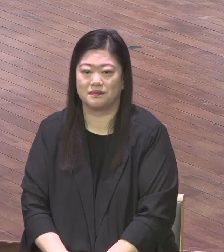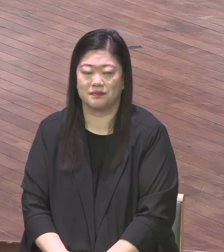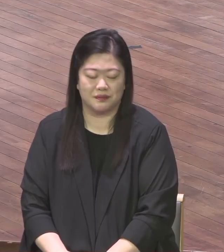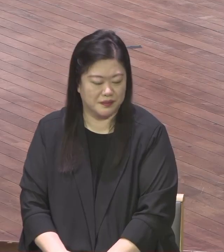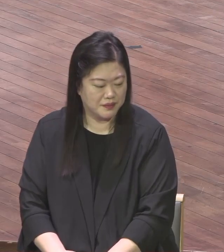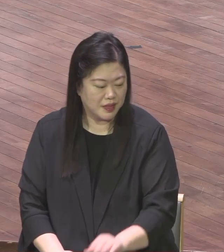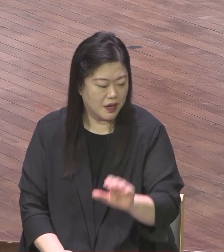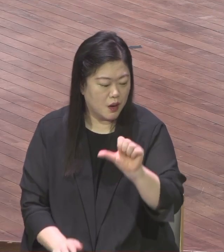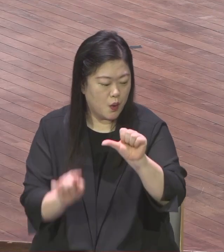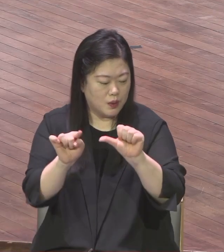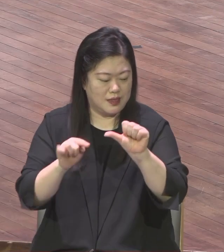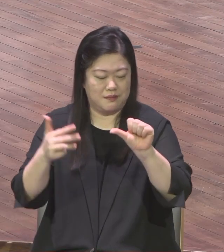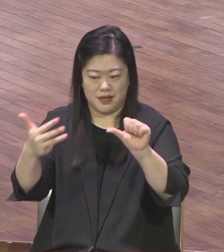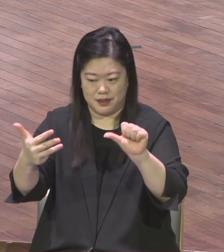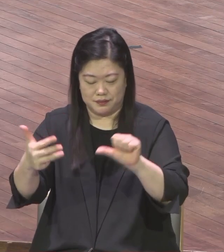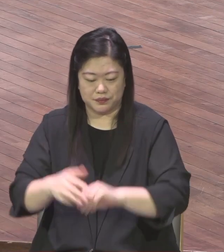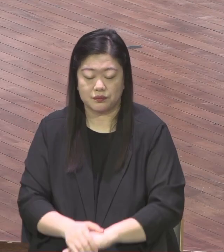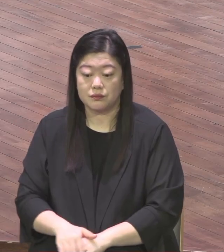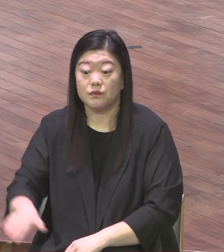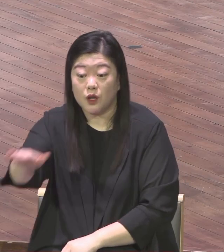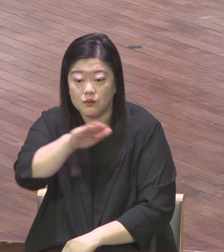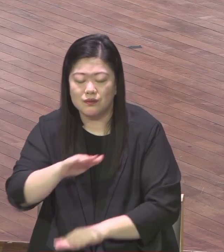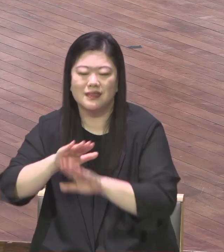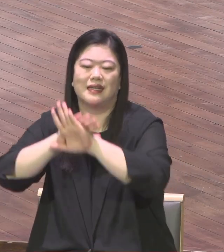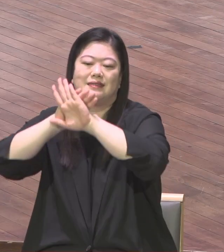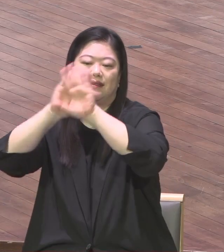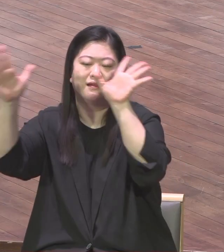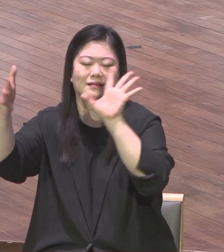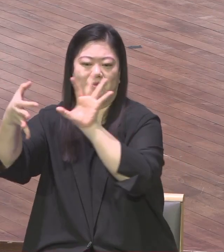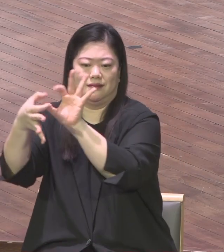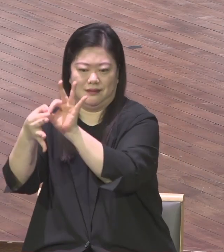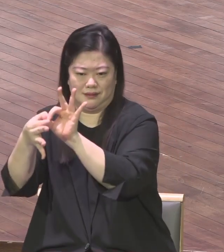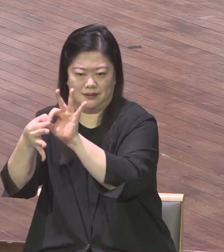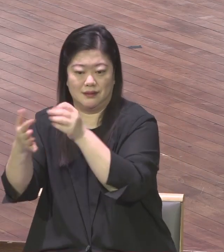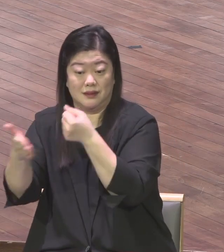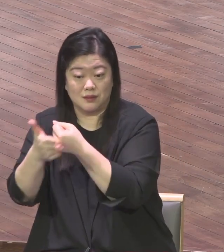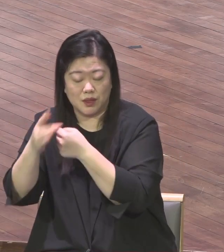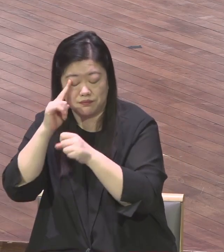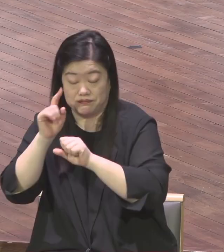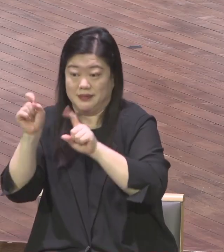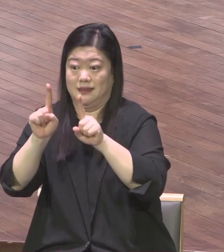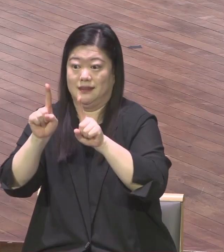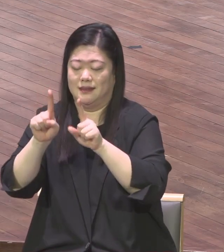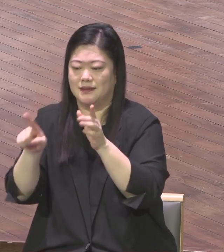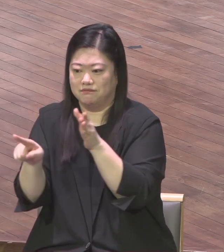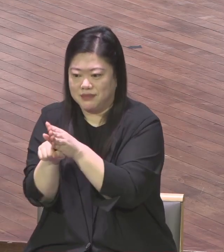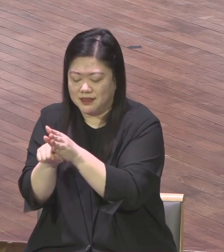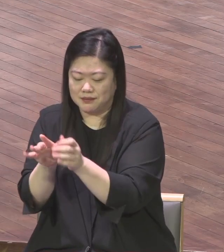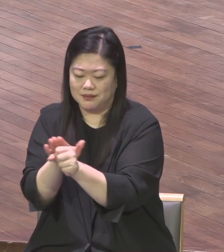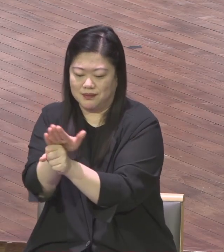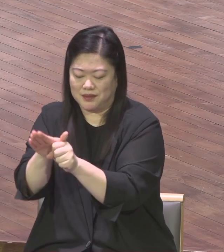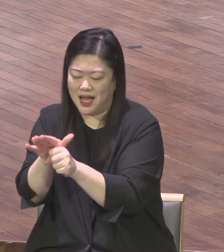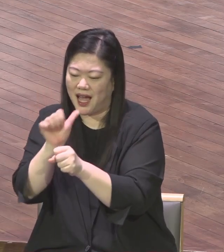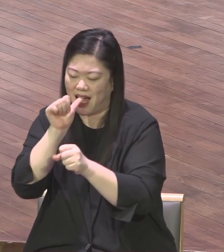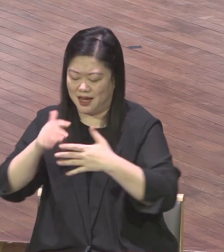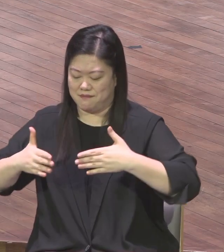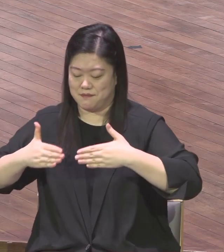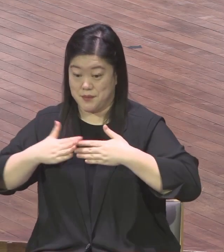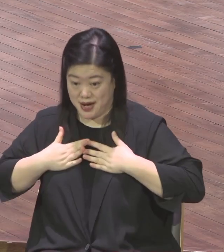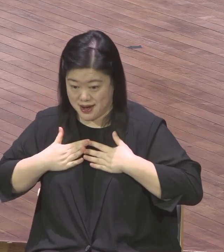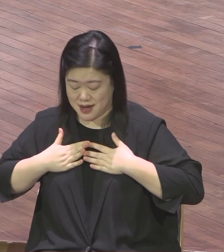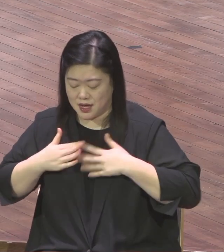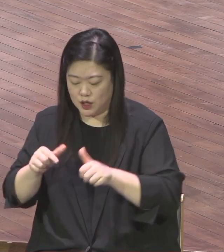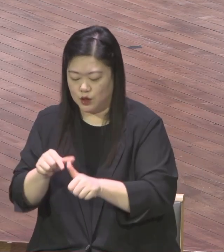8절. 우리는 낮에 속하였으니 정신을 차리고 믿음과 사랑에 호신경을 붙이고